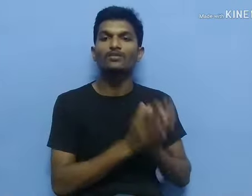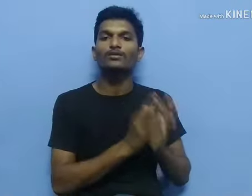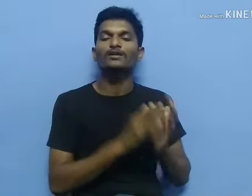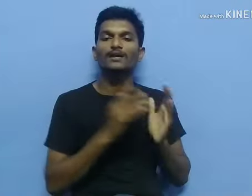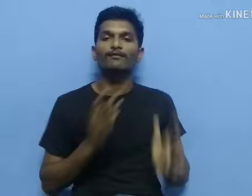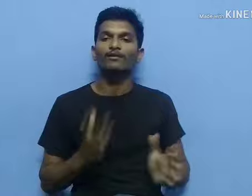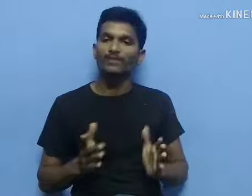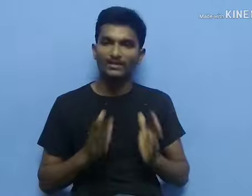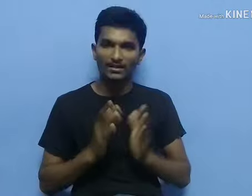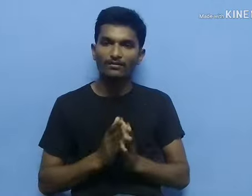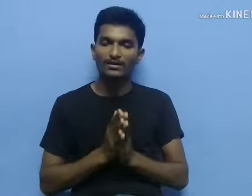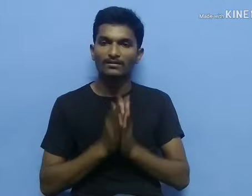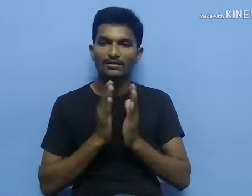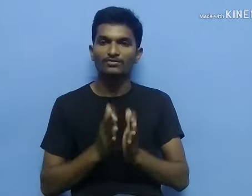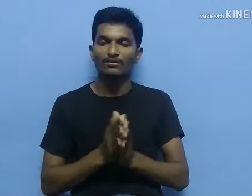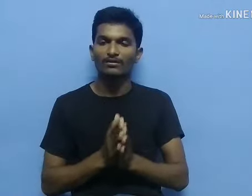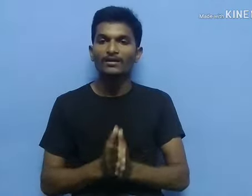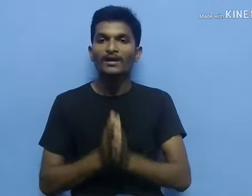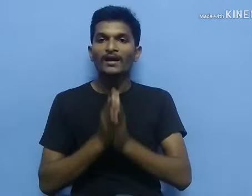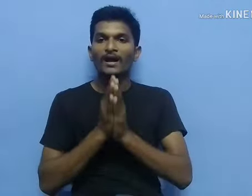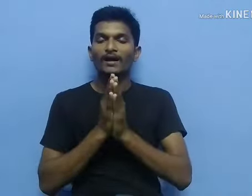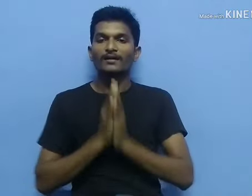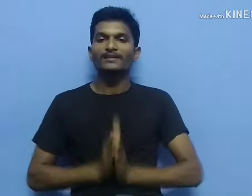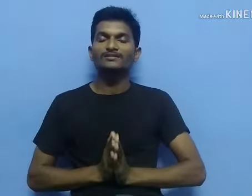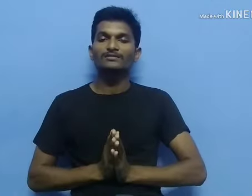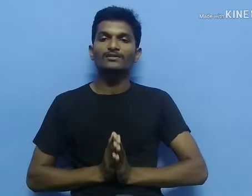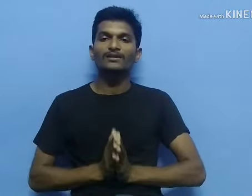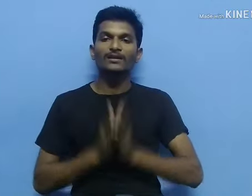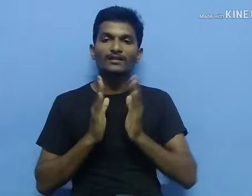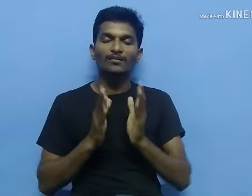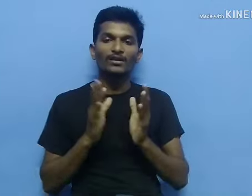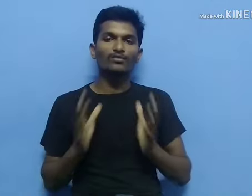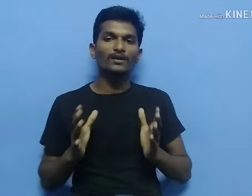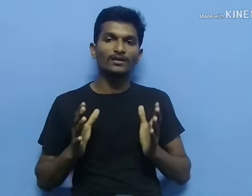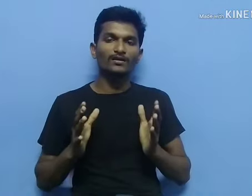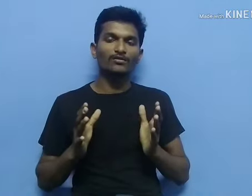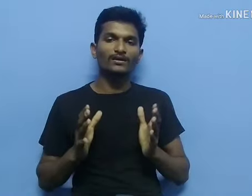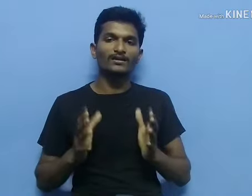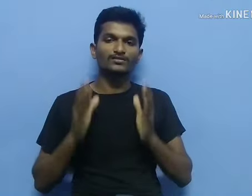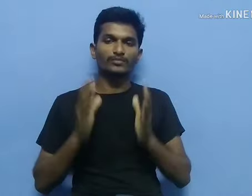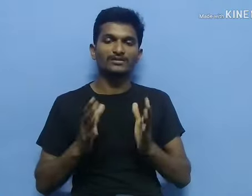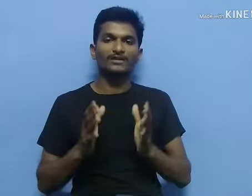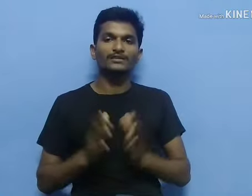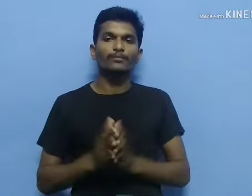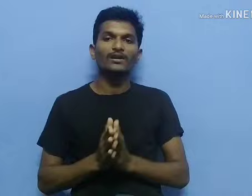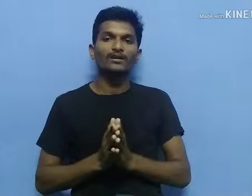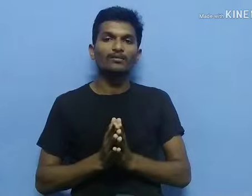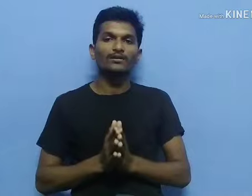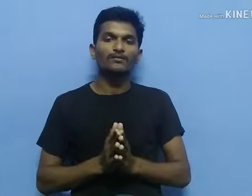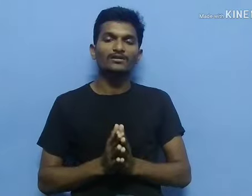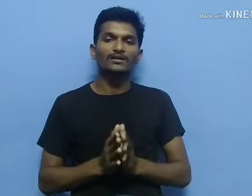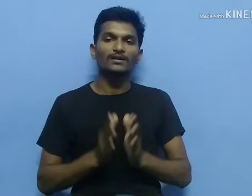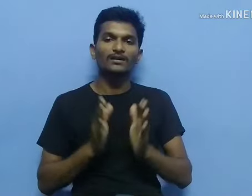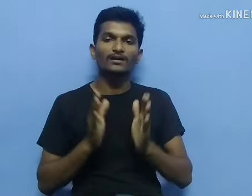குண்டா இருந்தா கவலைப்படாதீங்க அப்படிங்கிறத நான் சொல்றேன். நெக்ஸ்ட் வந்து இந்த மாதிரி குண்டா இருக்கவங்களுக்குன்னே ஸ்பெஷலா ஜப்பான் என்ன பண்றாங்க